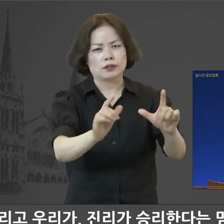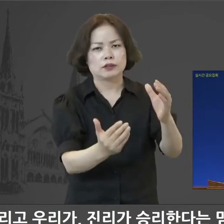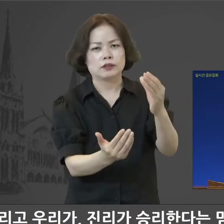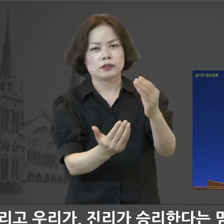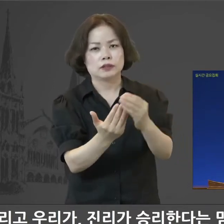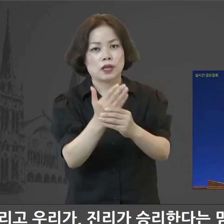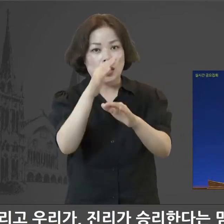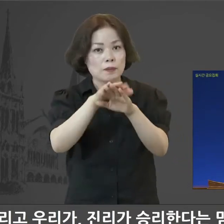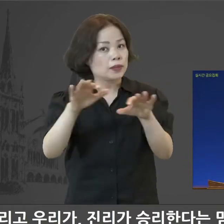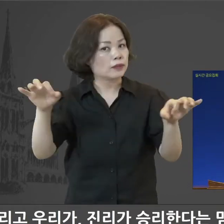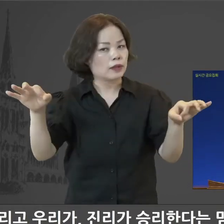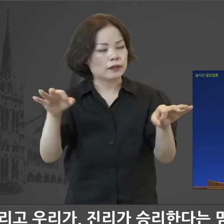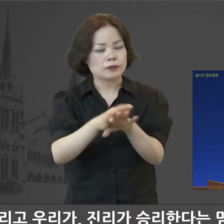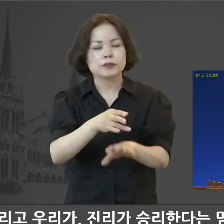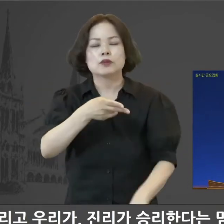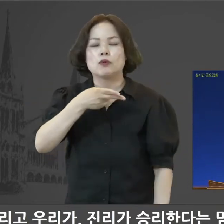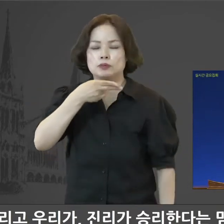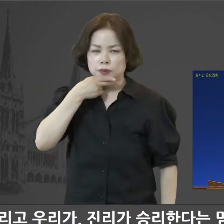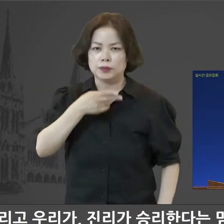일은 없습니다.